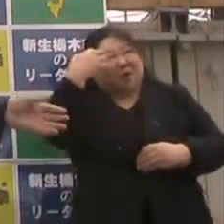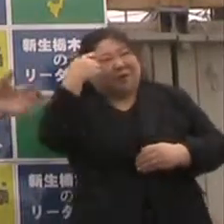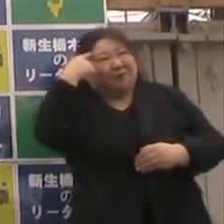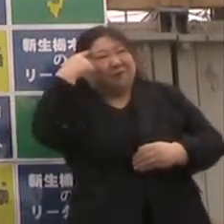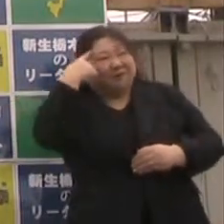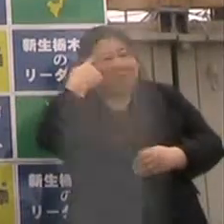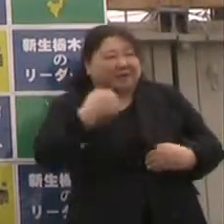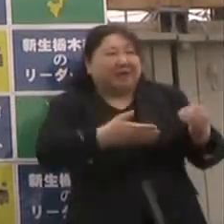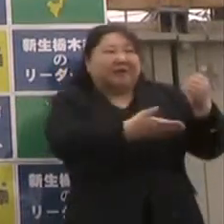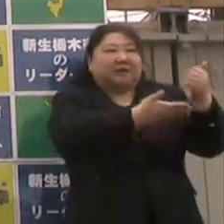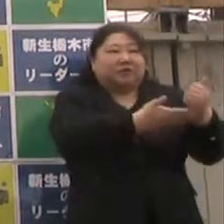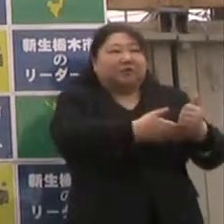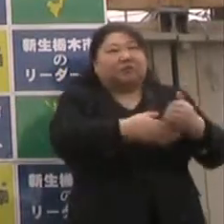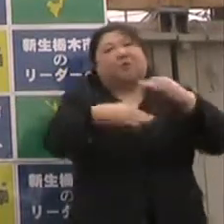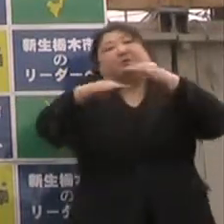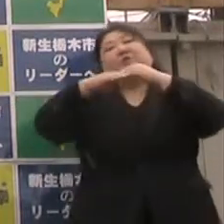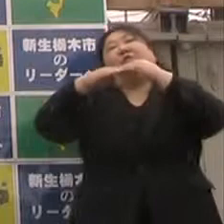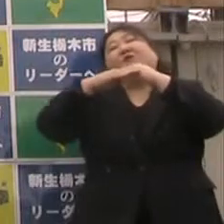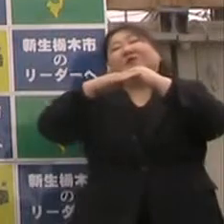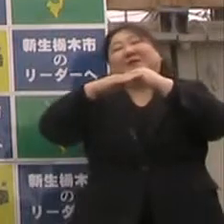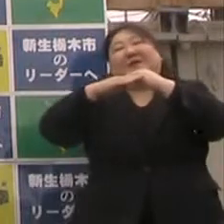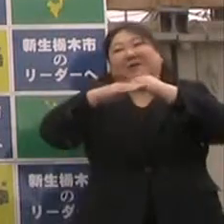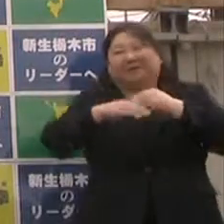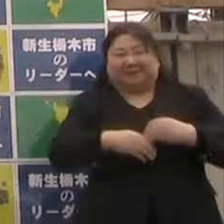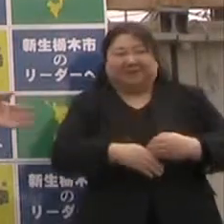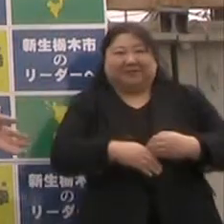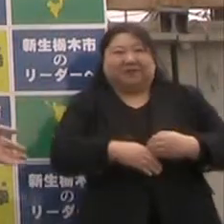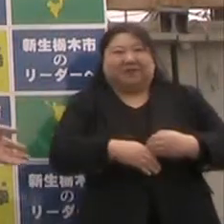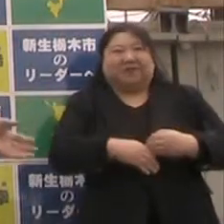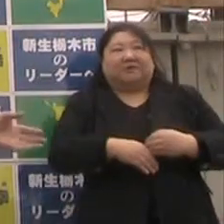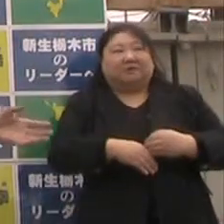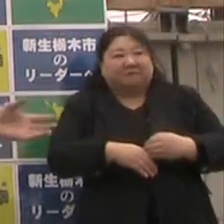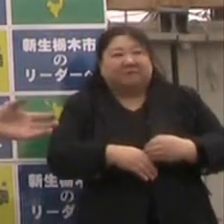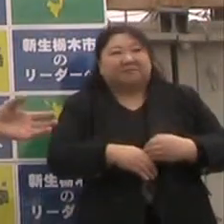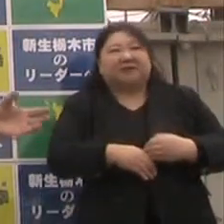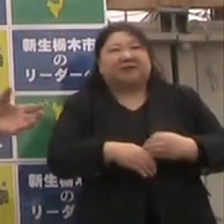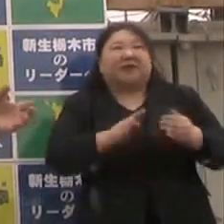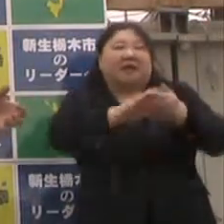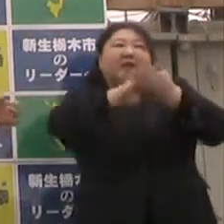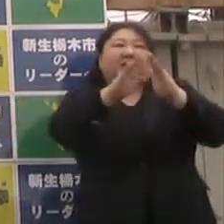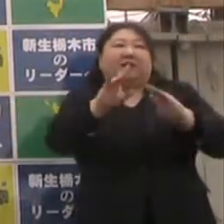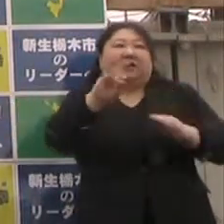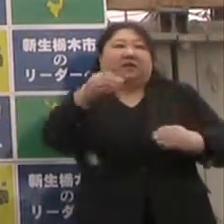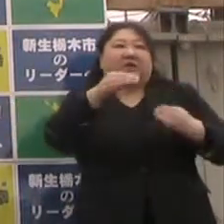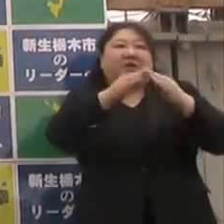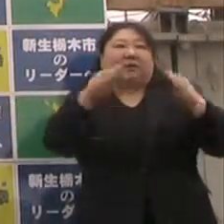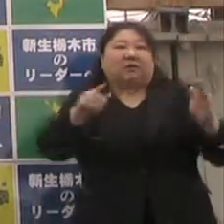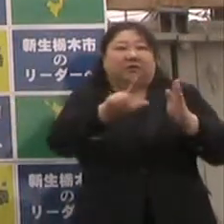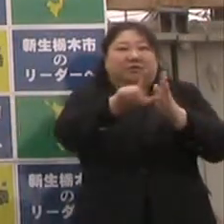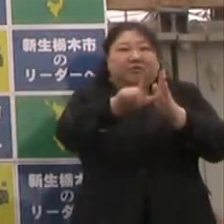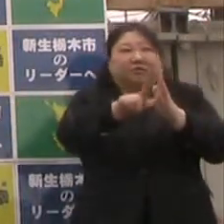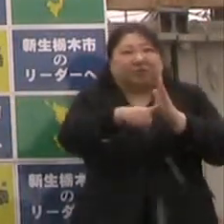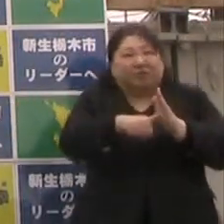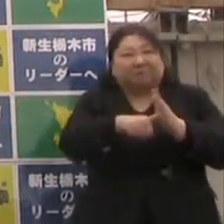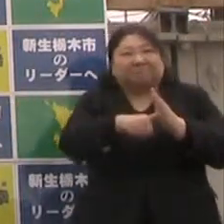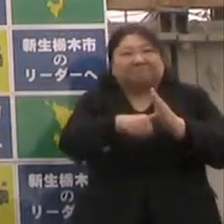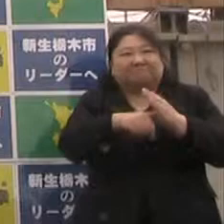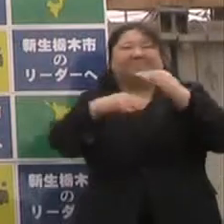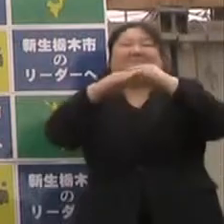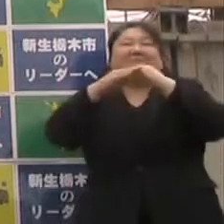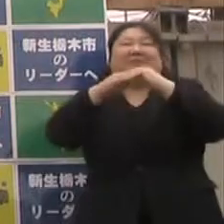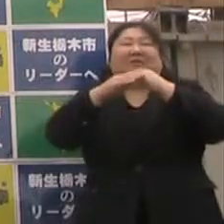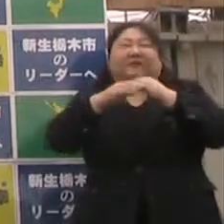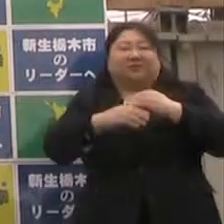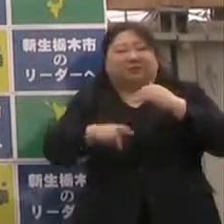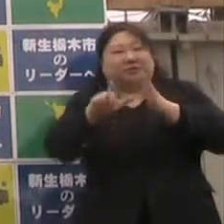と同級生です。もともと県議会と同じ釜の飯食いました。まあそんな中で一生懸命やって